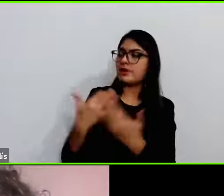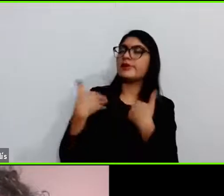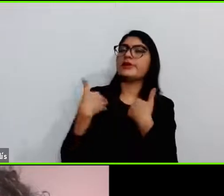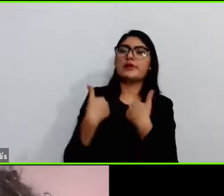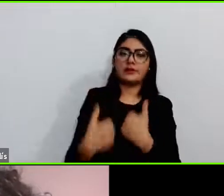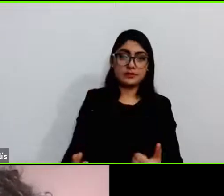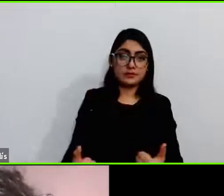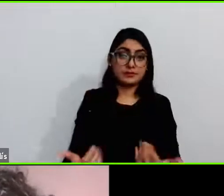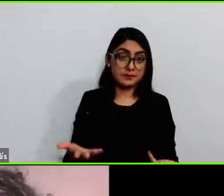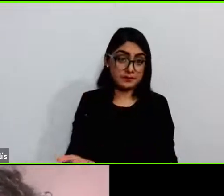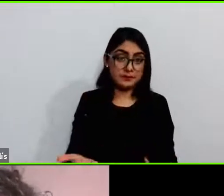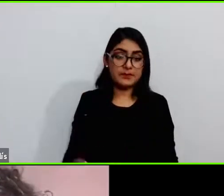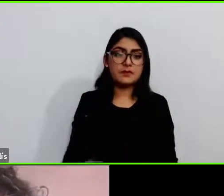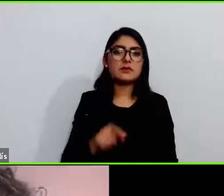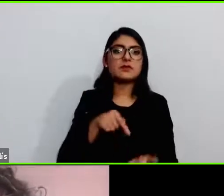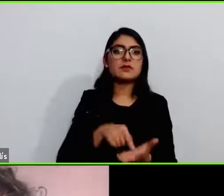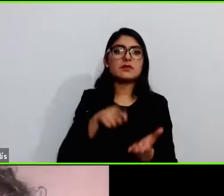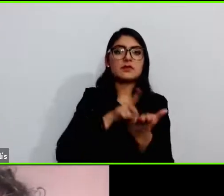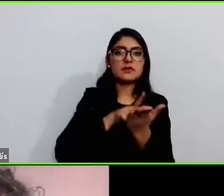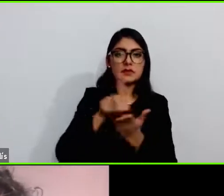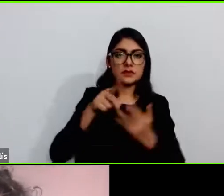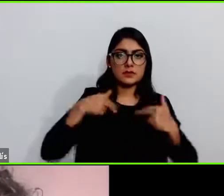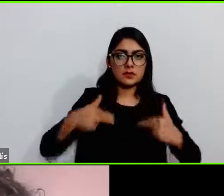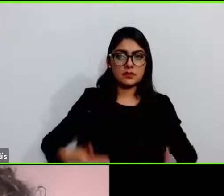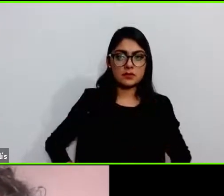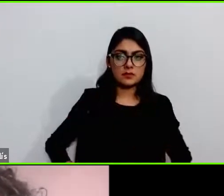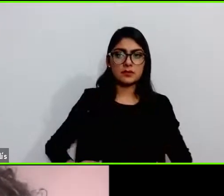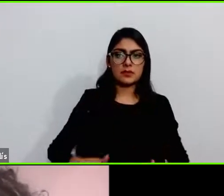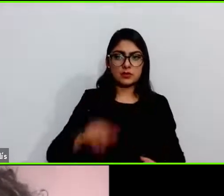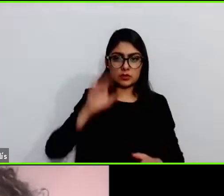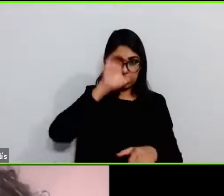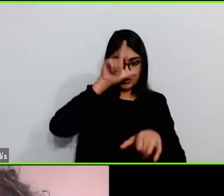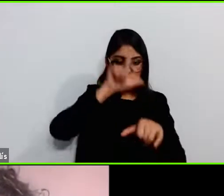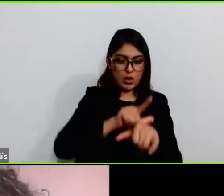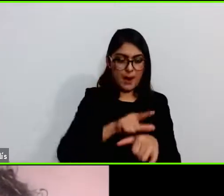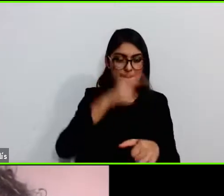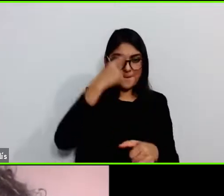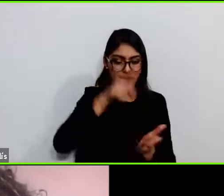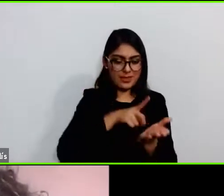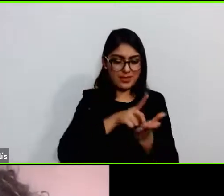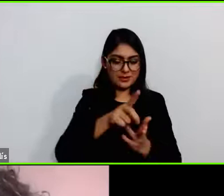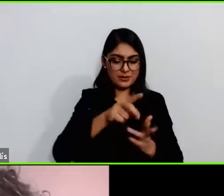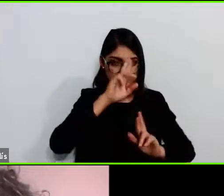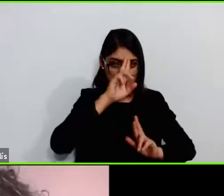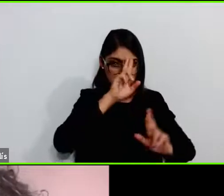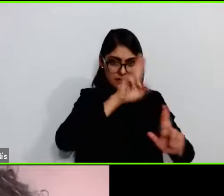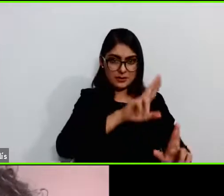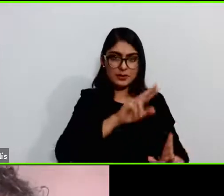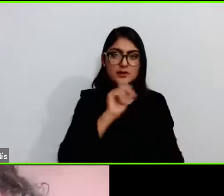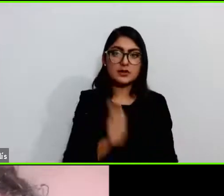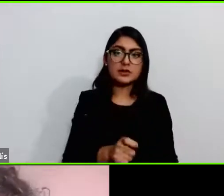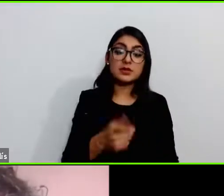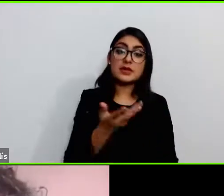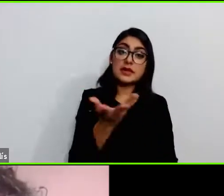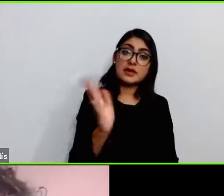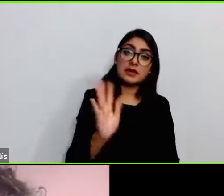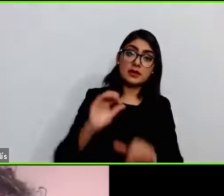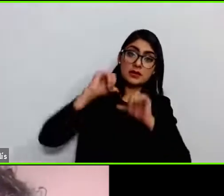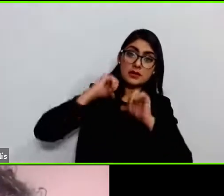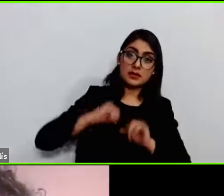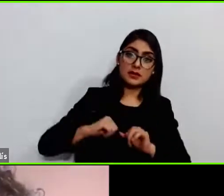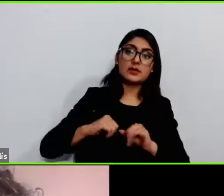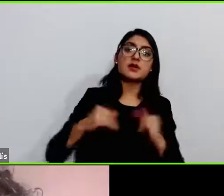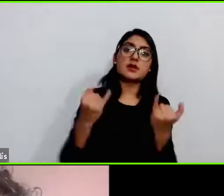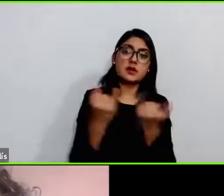derechos humanos lo que demandan, digamos, una cultura de los derechos, demanda justificación por parte de las autoridades de las decisiones que toman,